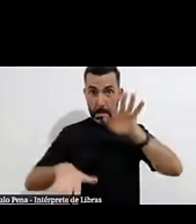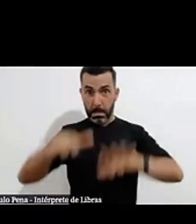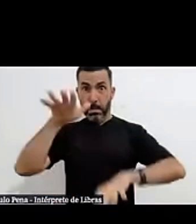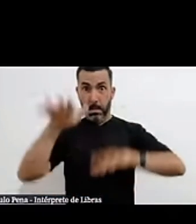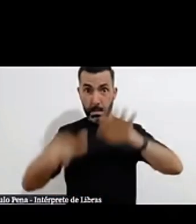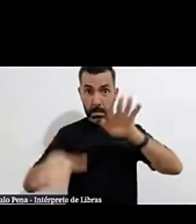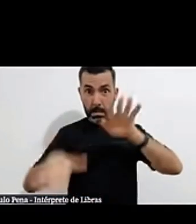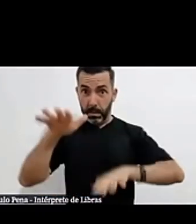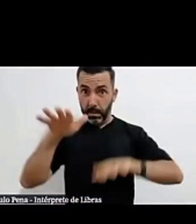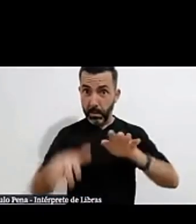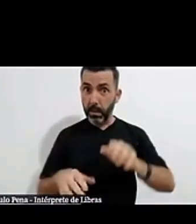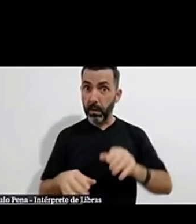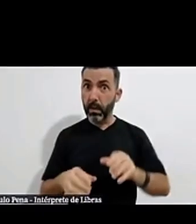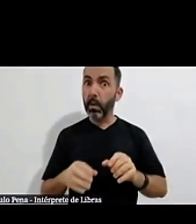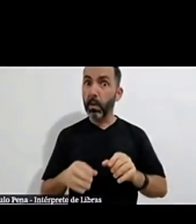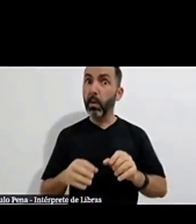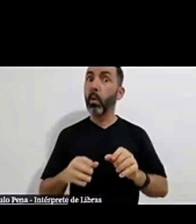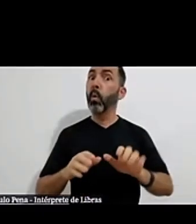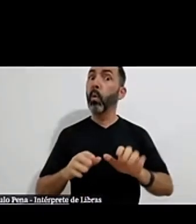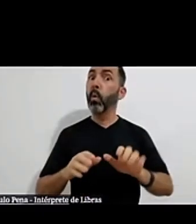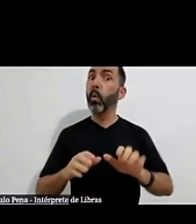levar a ter uma